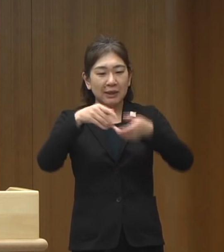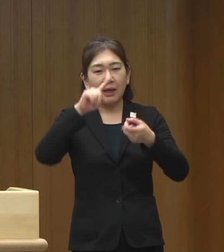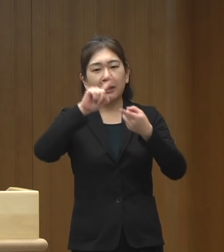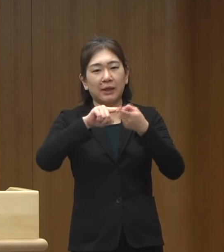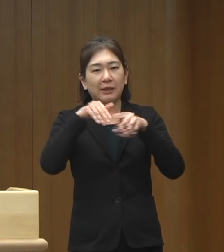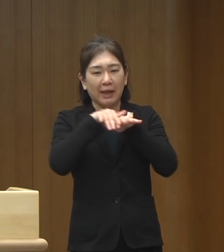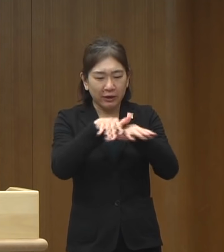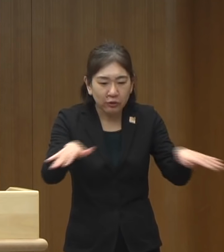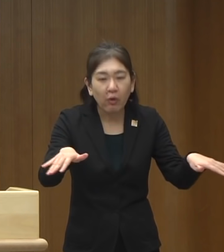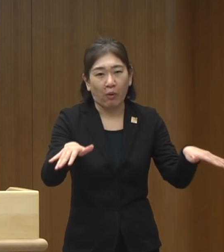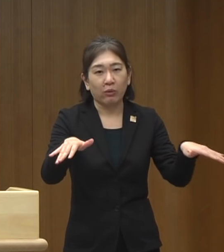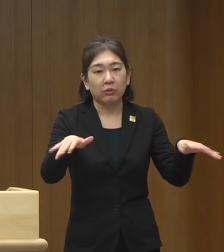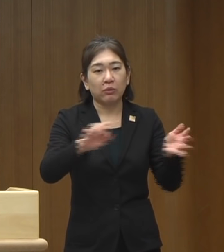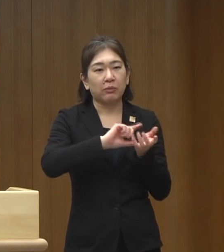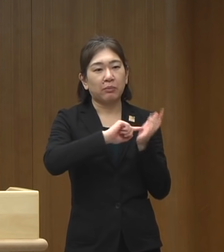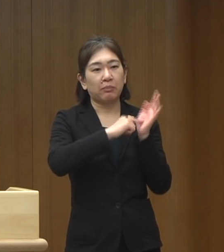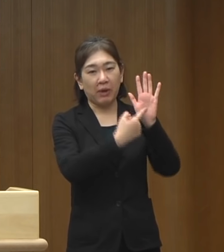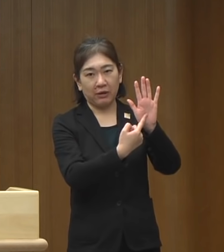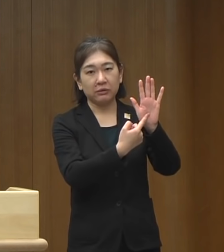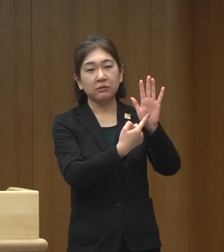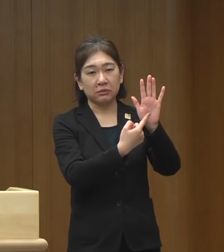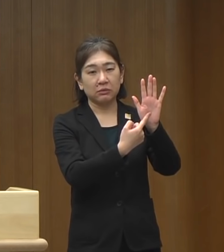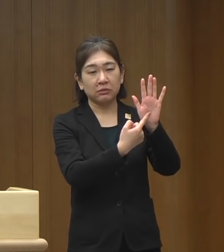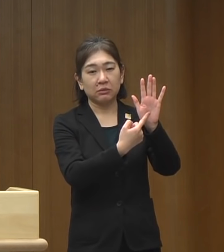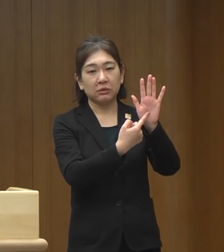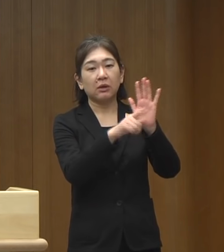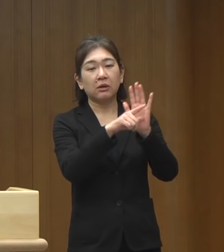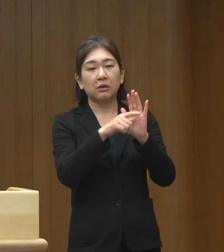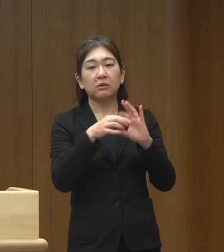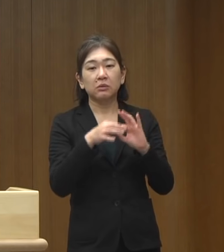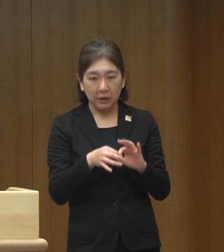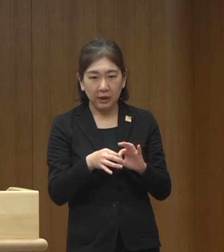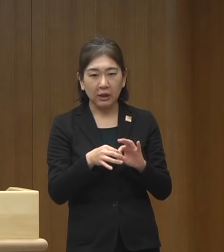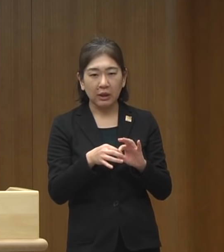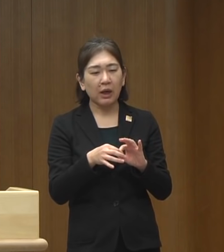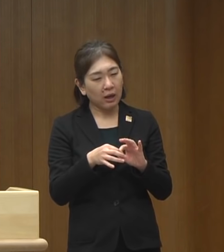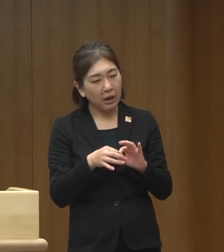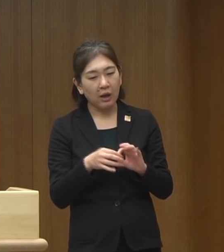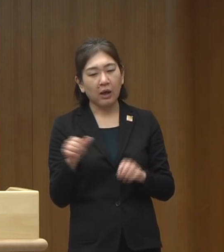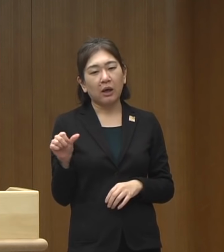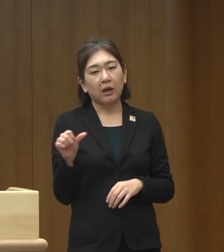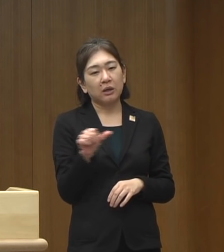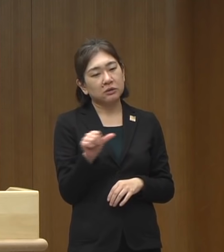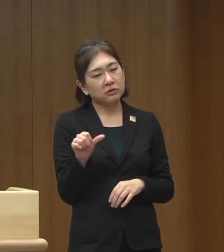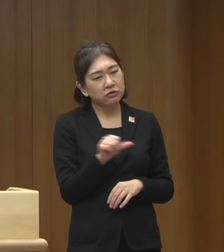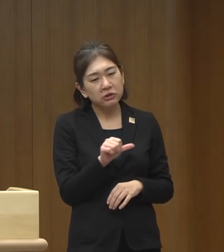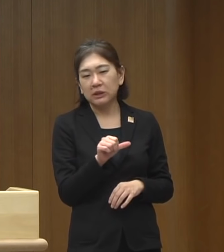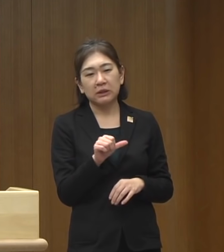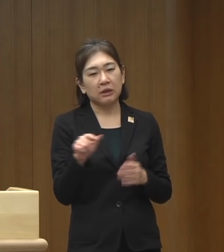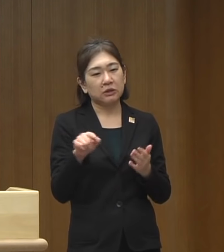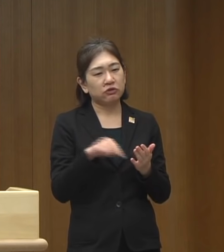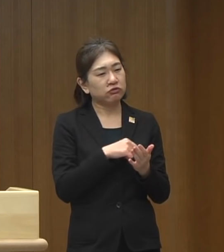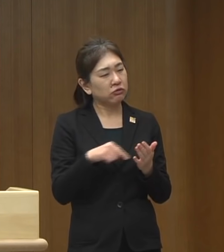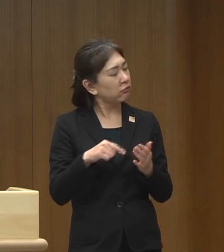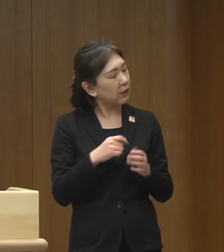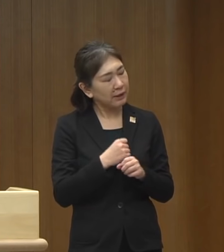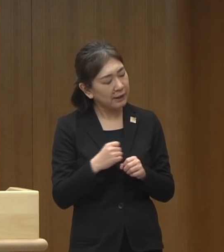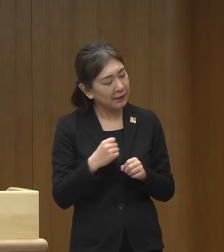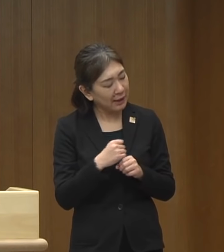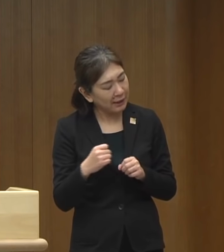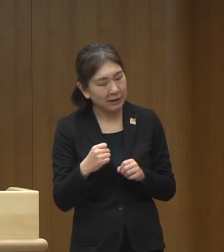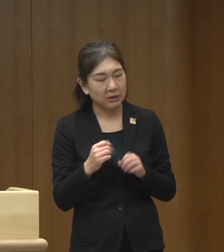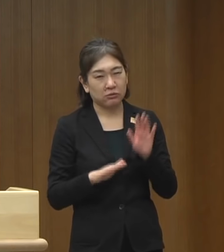る表明をした現在、早期に収束するかは見通せない状況にございます